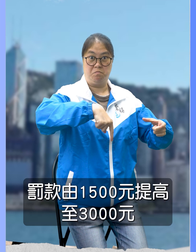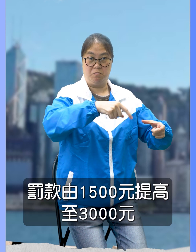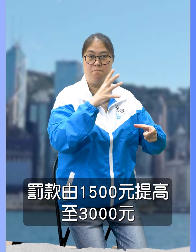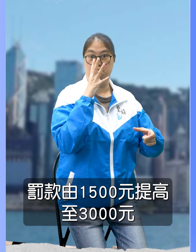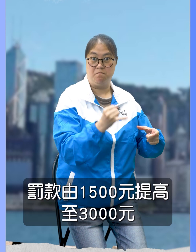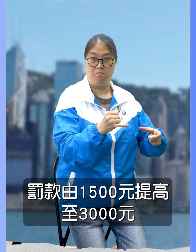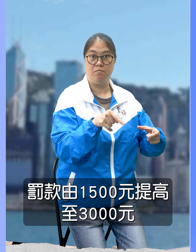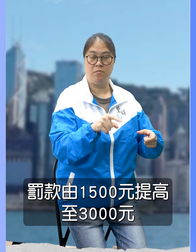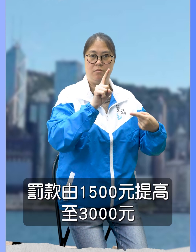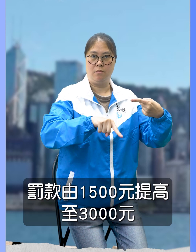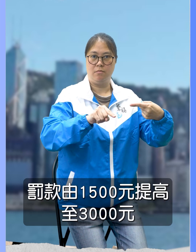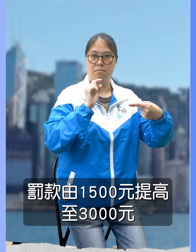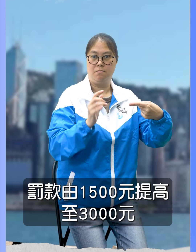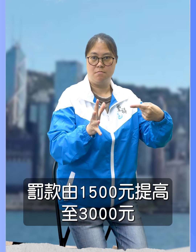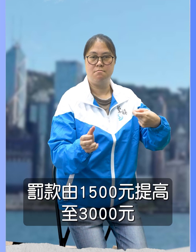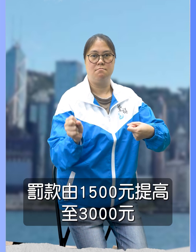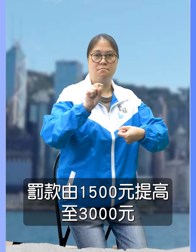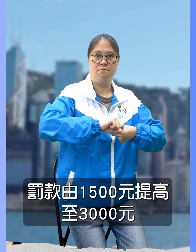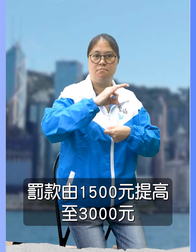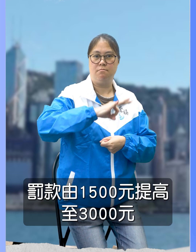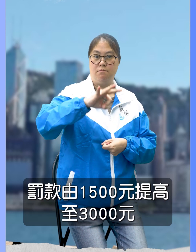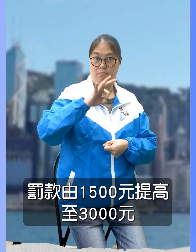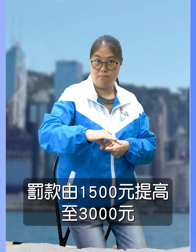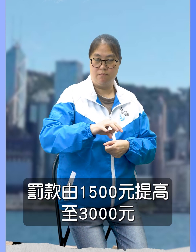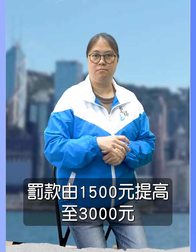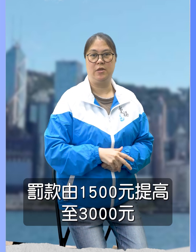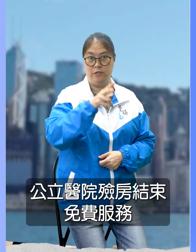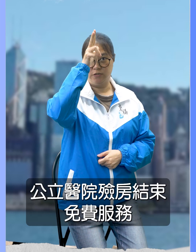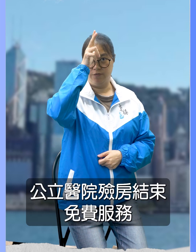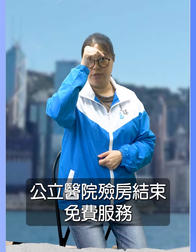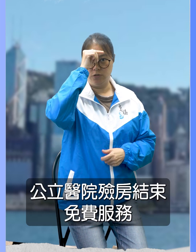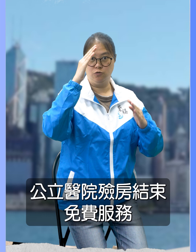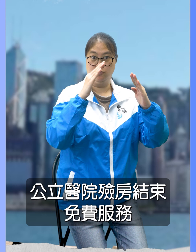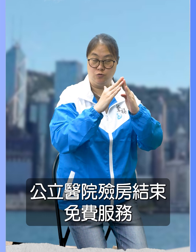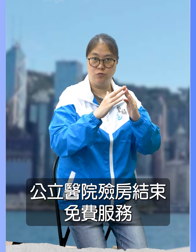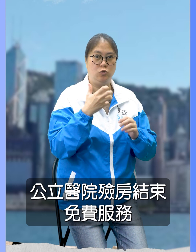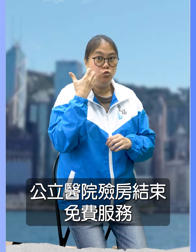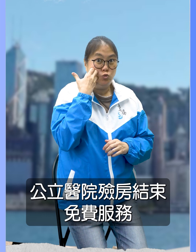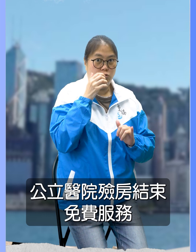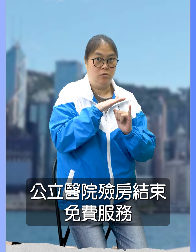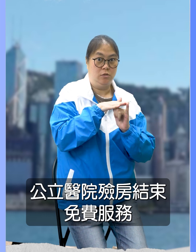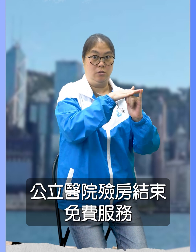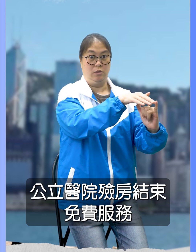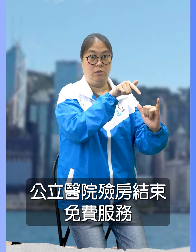罰款由1500蚊提高至3000蚊。公立醫院殮房結束免費服